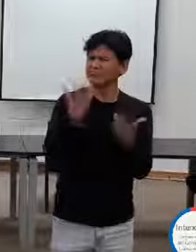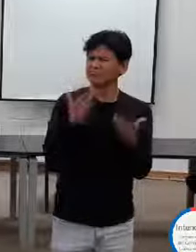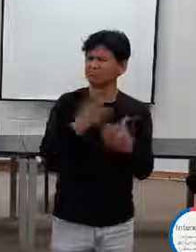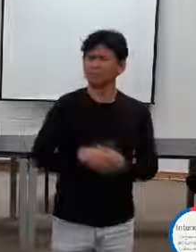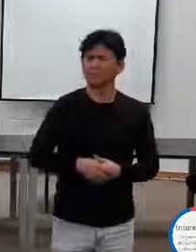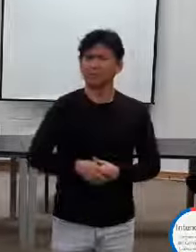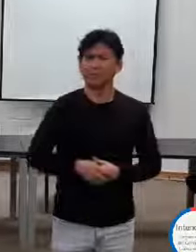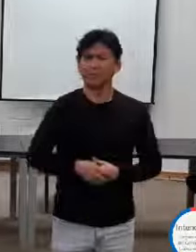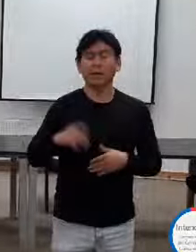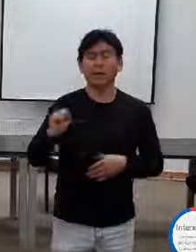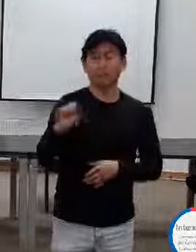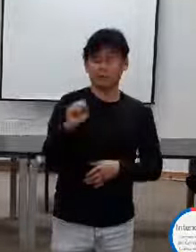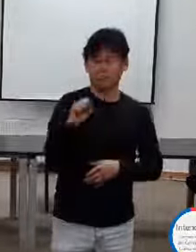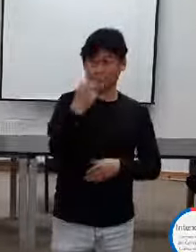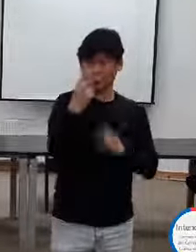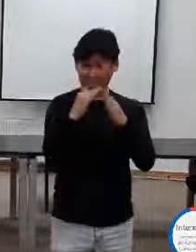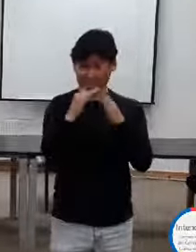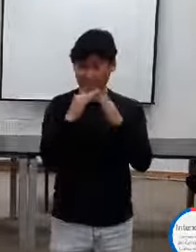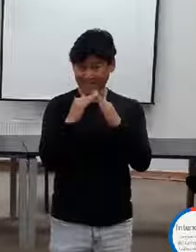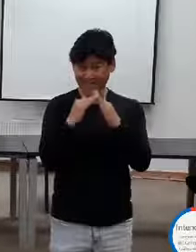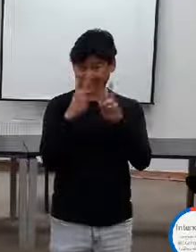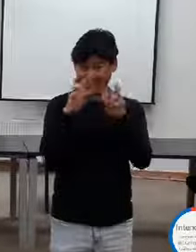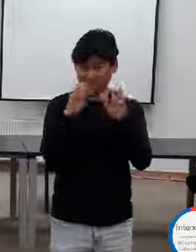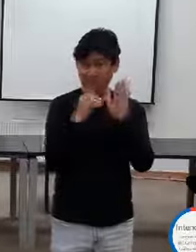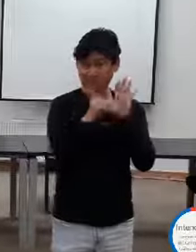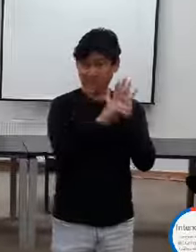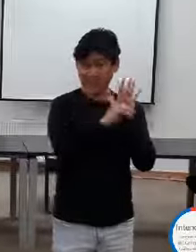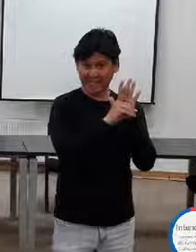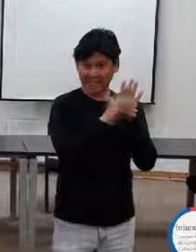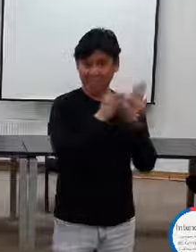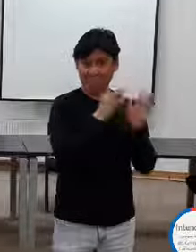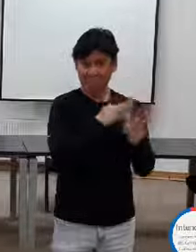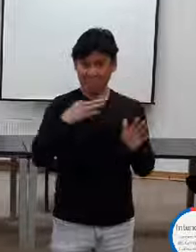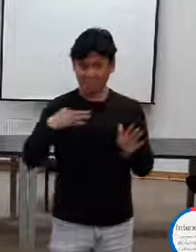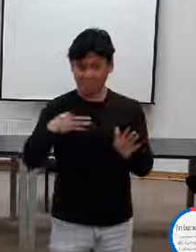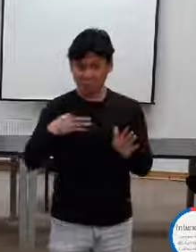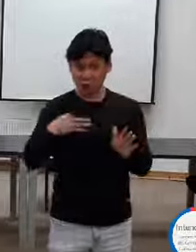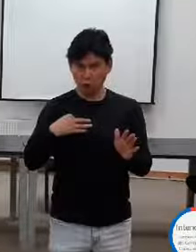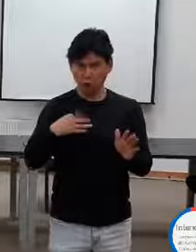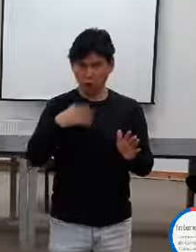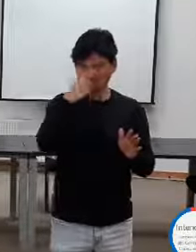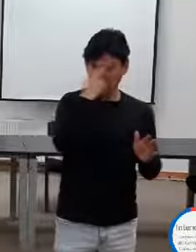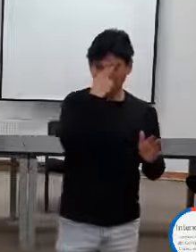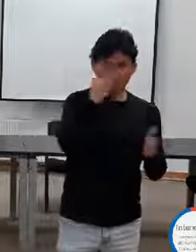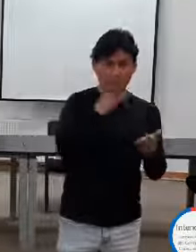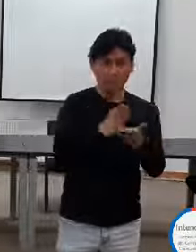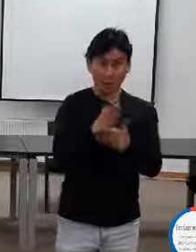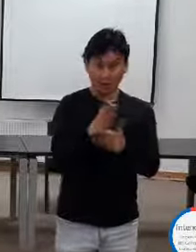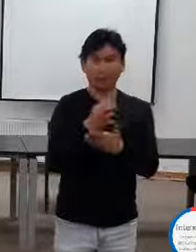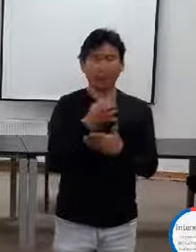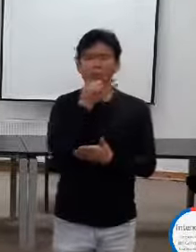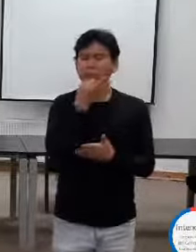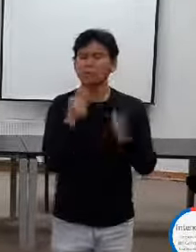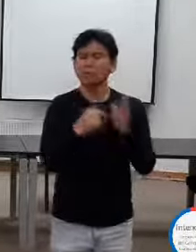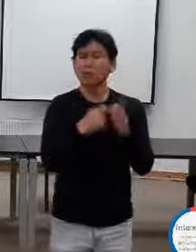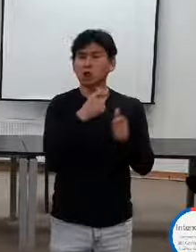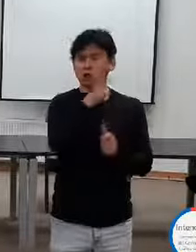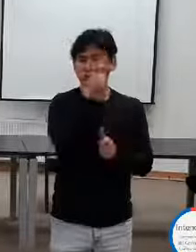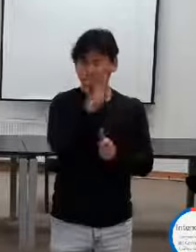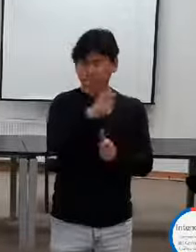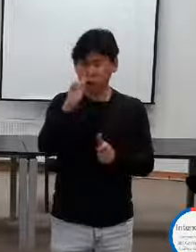La segunda residencia que entró en vigencia a través de un decreto del ministro Mañalich en marzo de este año establece que todas las